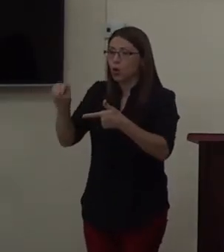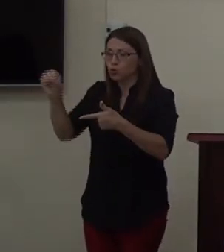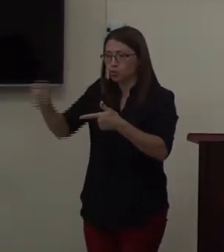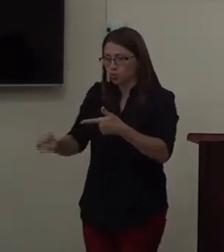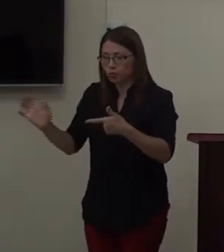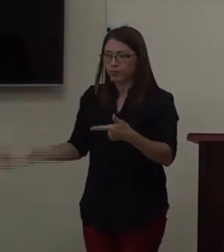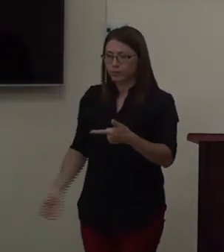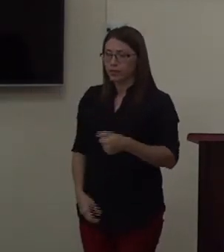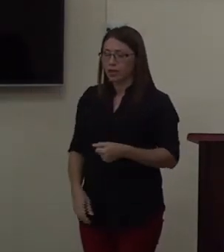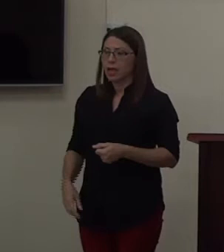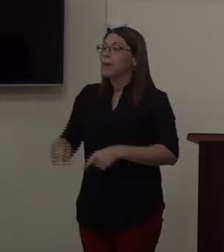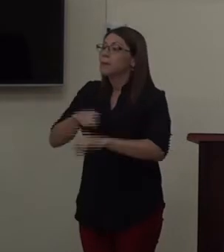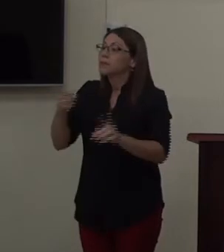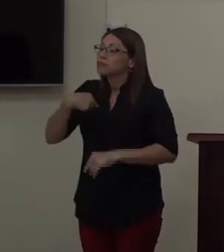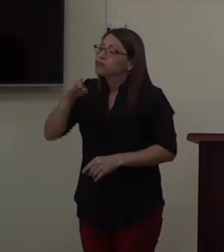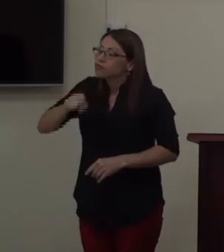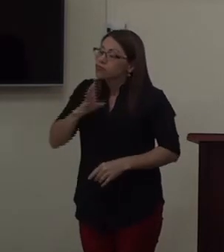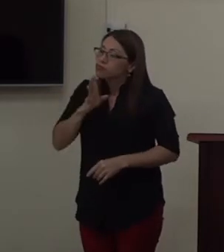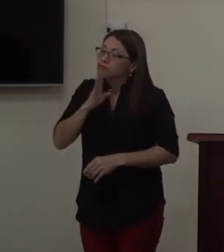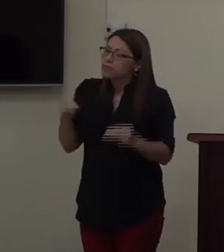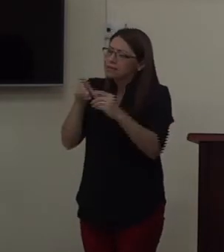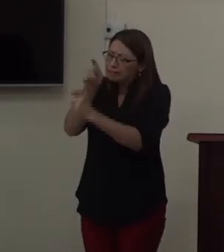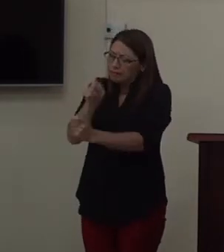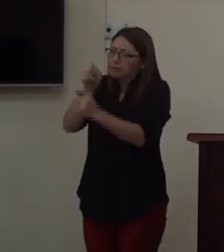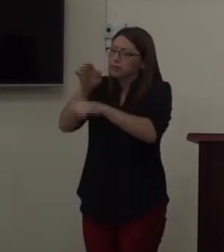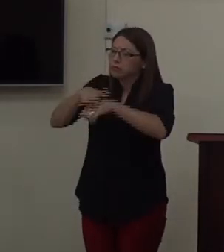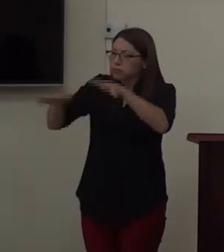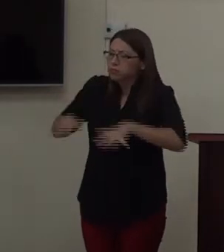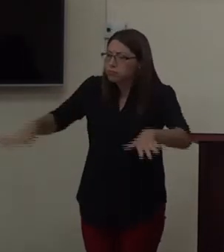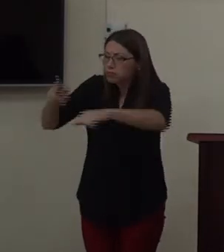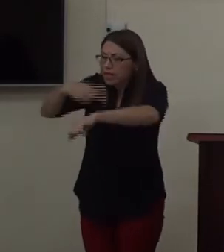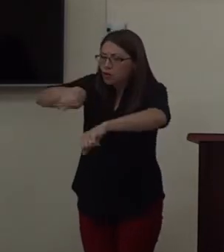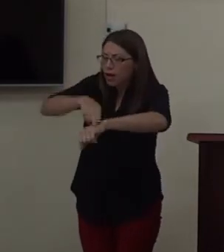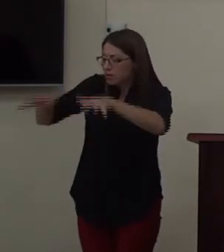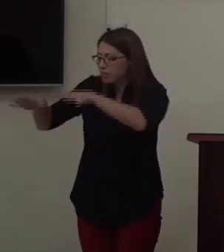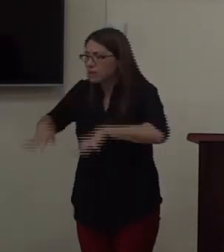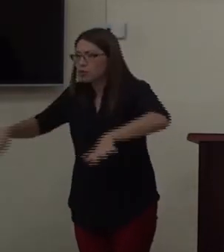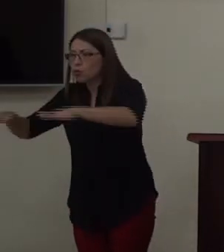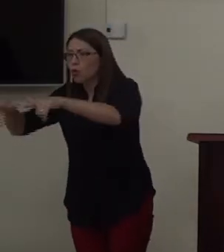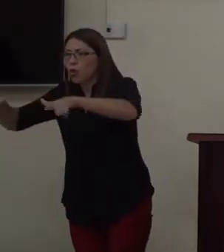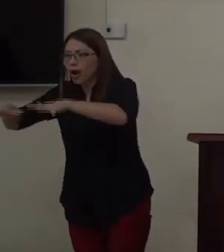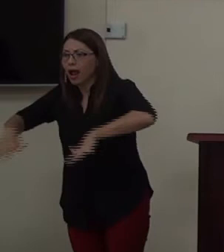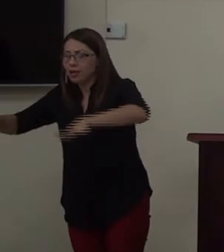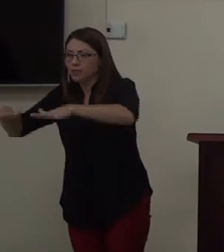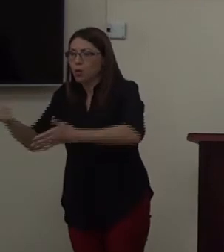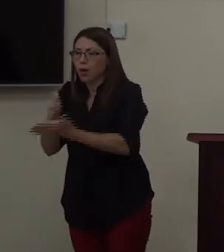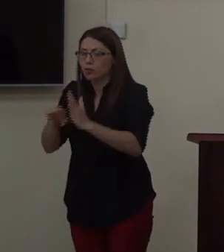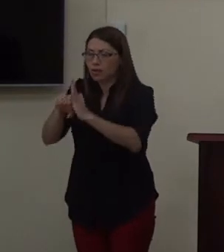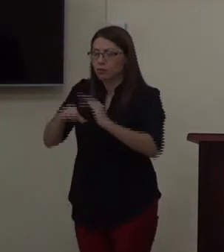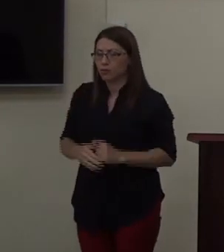Y sí me voy a referir un poco más detalle al entorno nacional y al entorno local con algunos